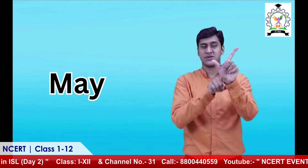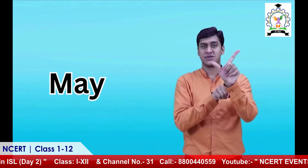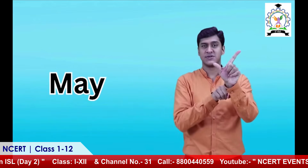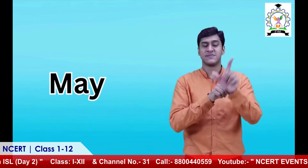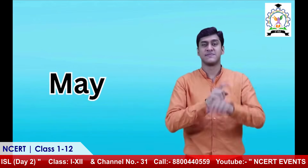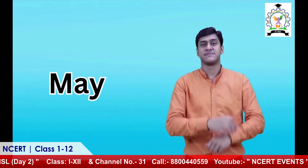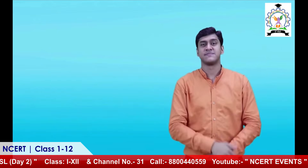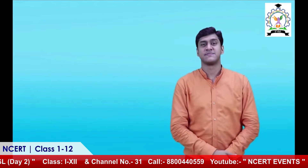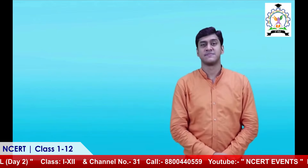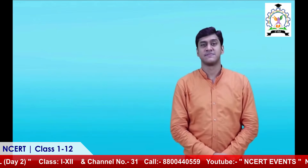मई,